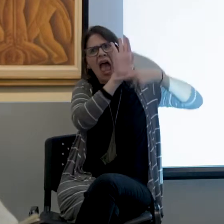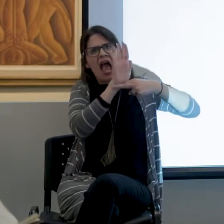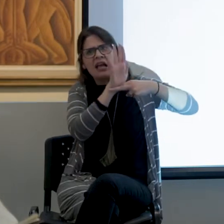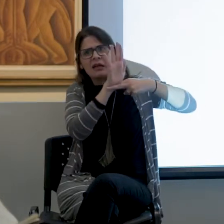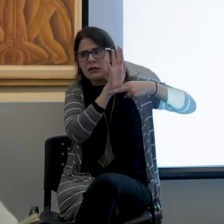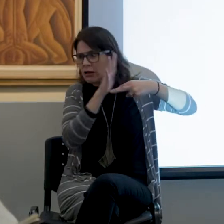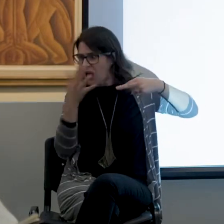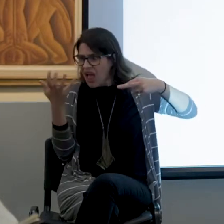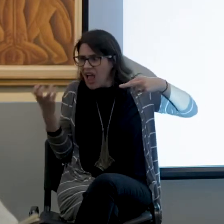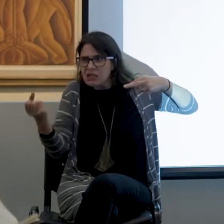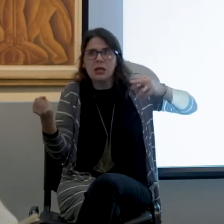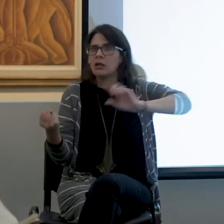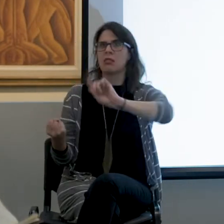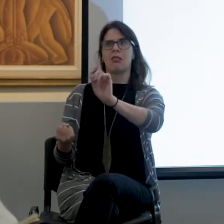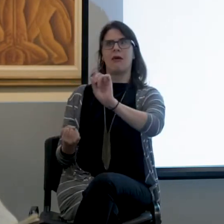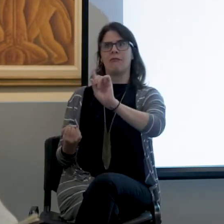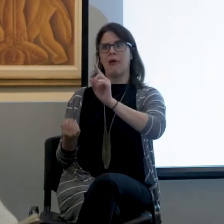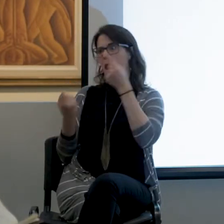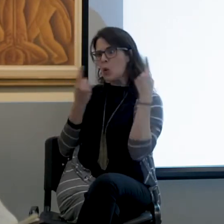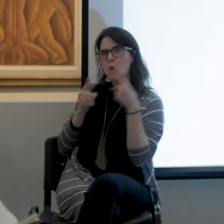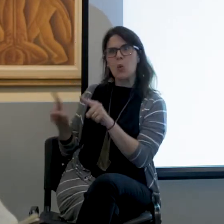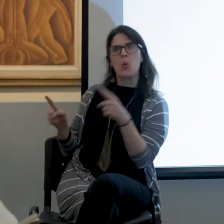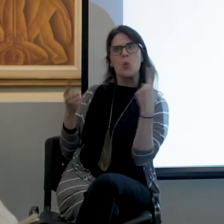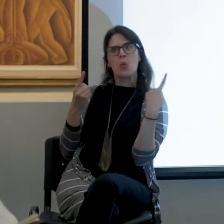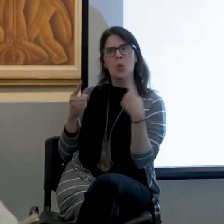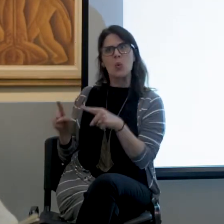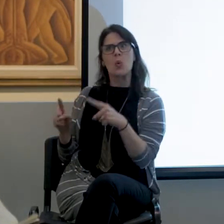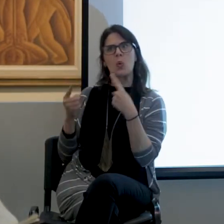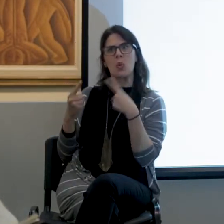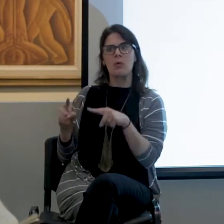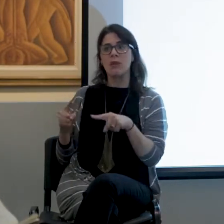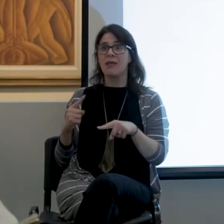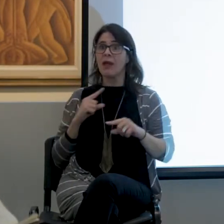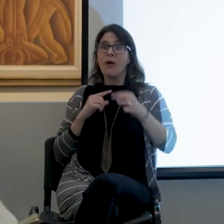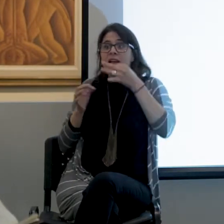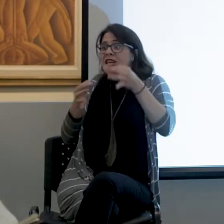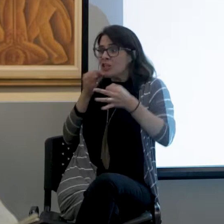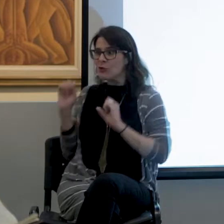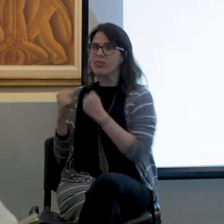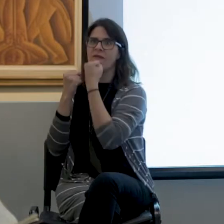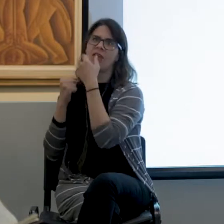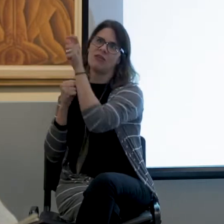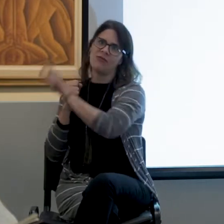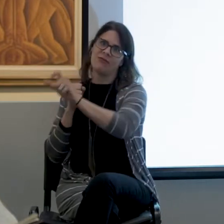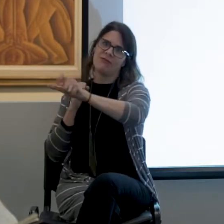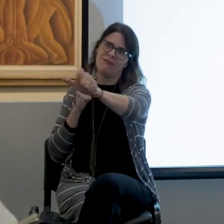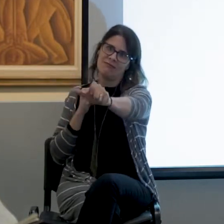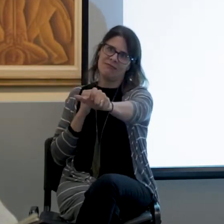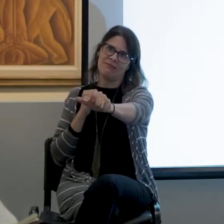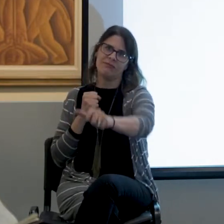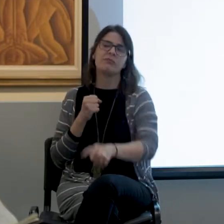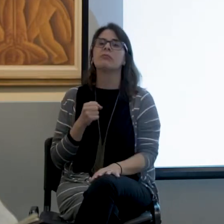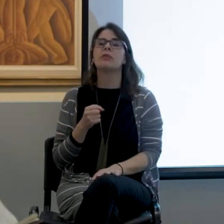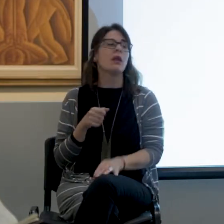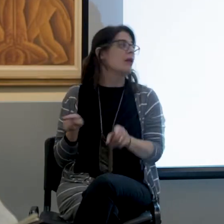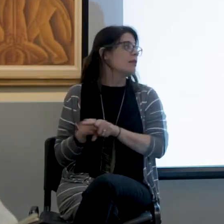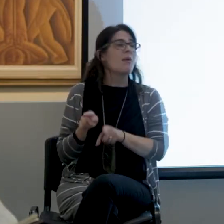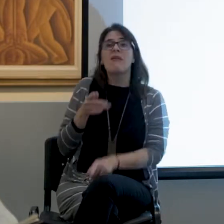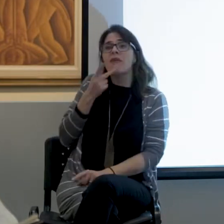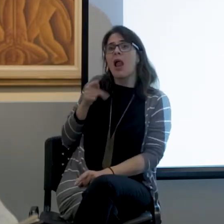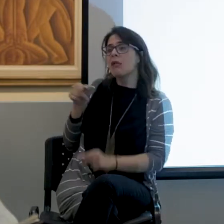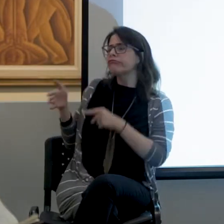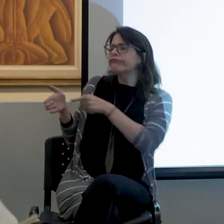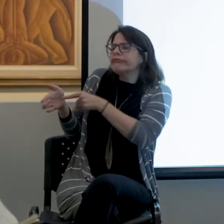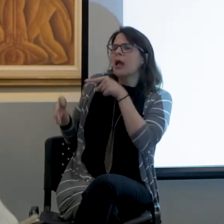Eu estou falando sério. Vocês têm ideia? Cadê a minha ajudante? que ela é boa nesse negócio. Ai, me ajuda, porque